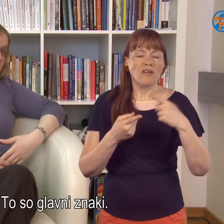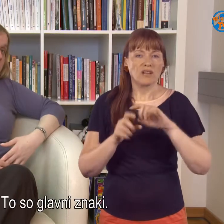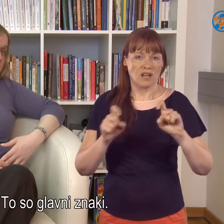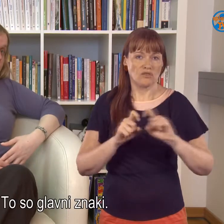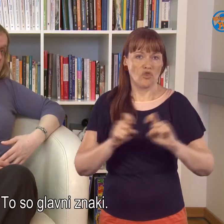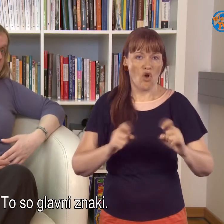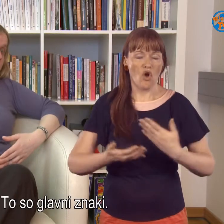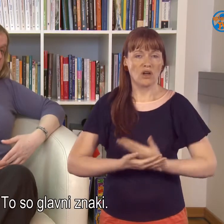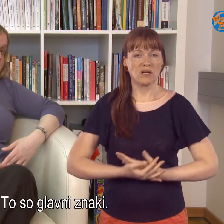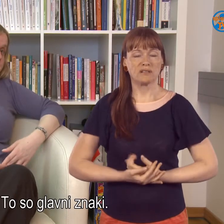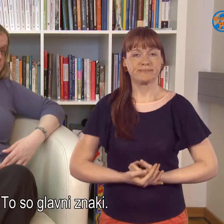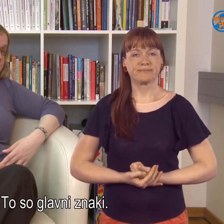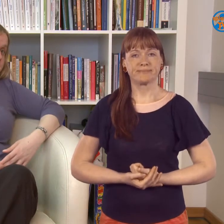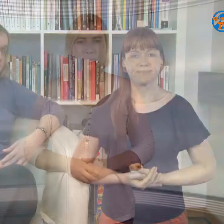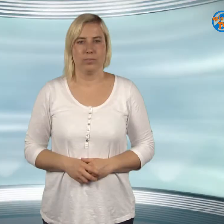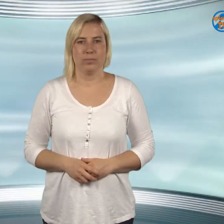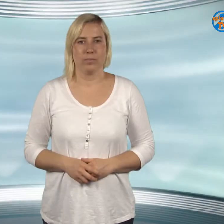Ti so recimo ta glavni.